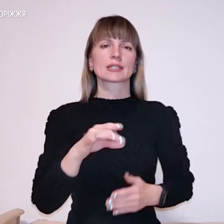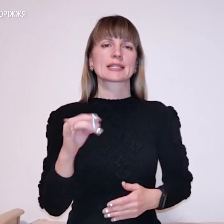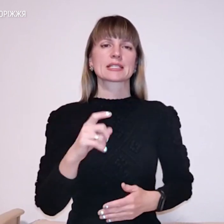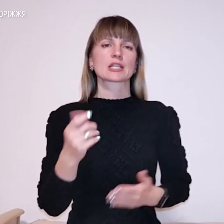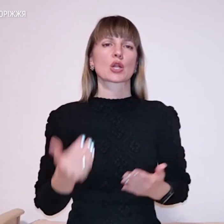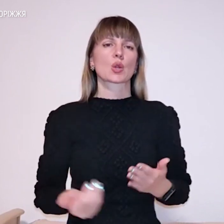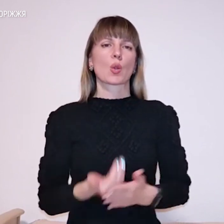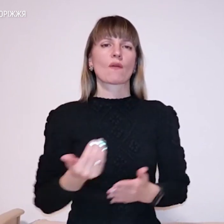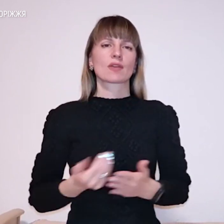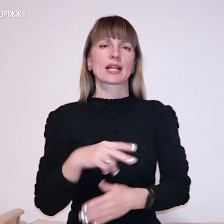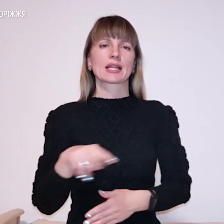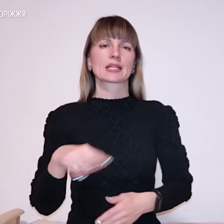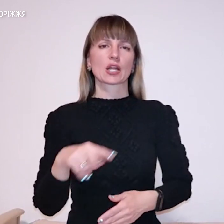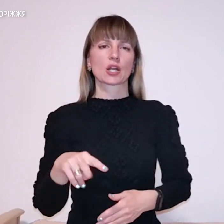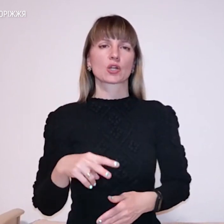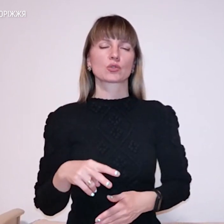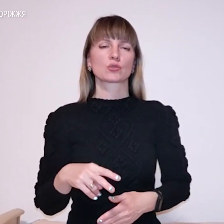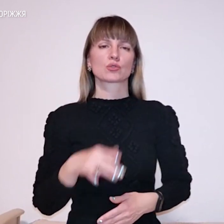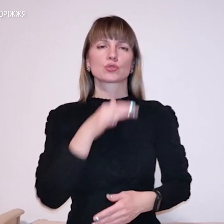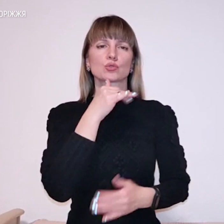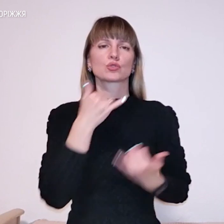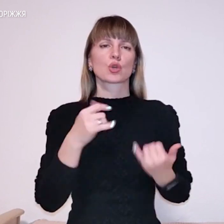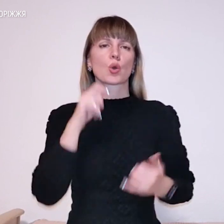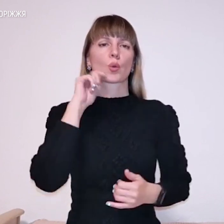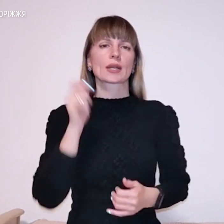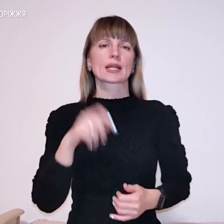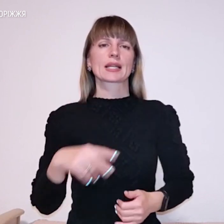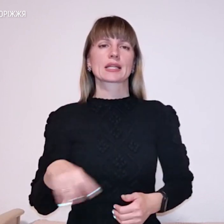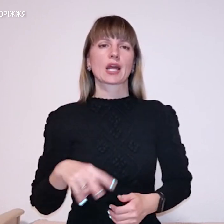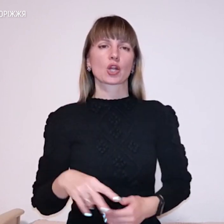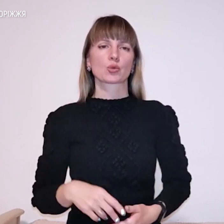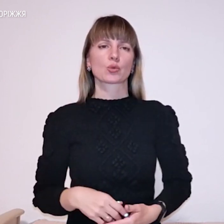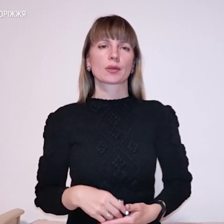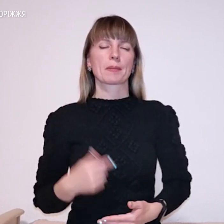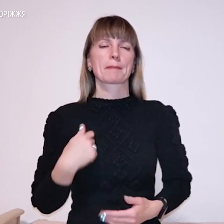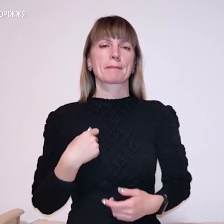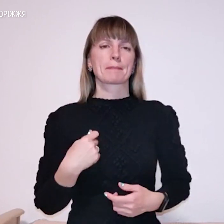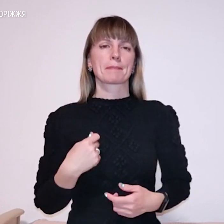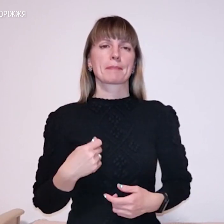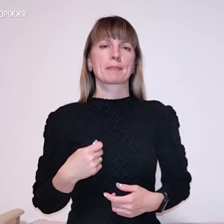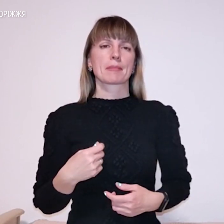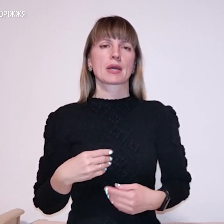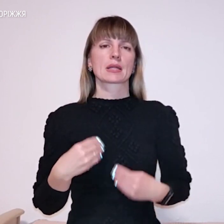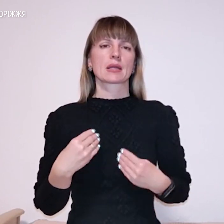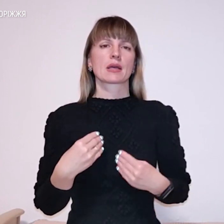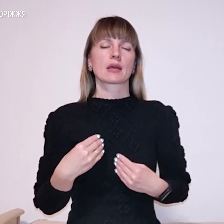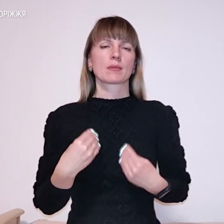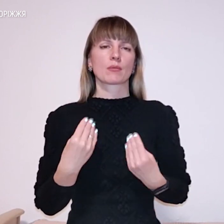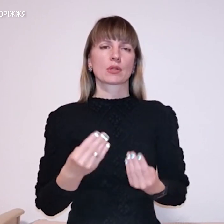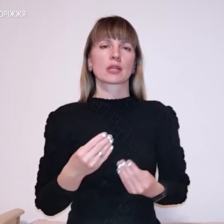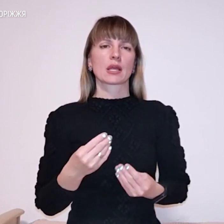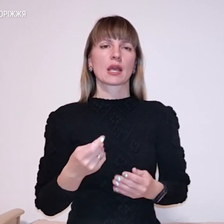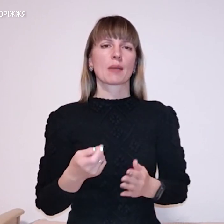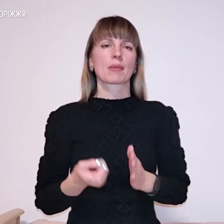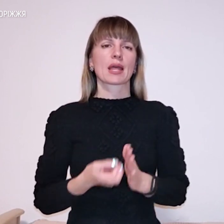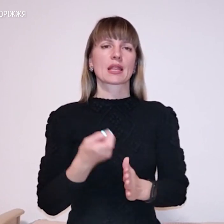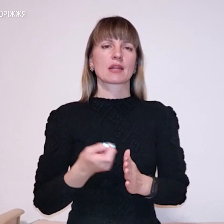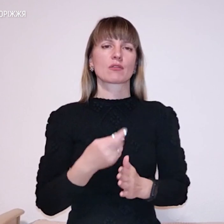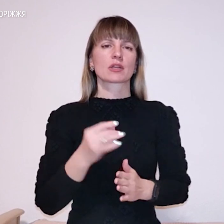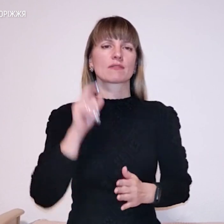новинками літератури, сучасної української літератури. Ми подаємо інтерв'ю з відомими особистостями нашого краю.